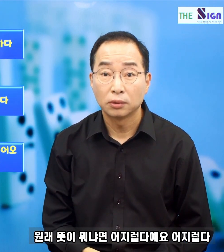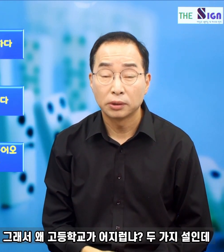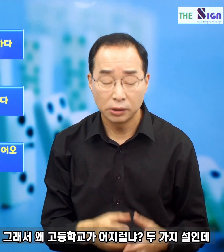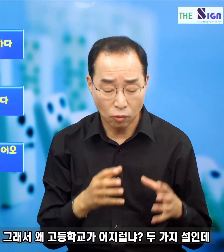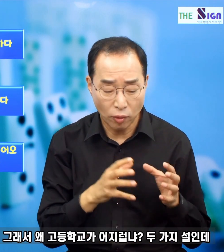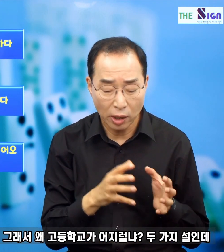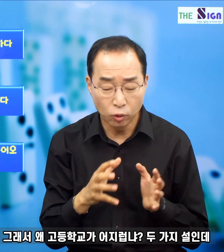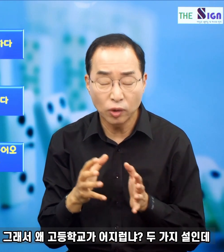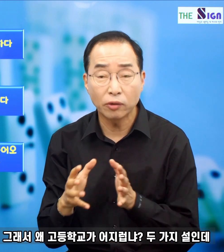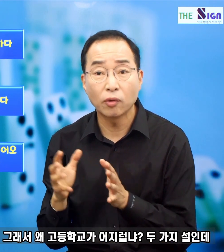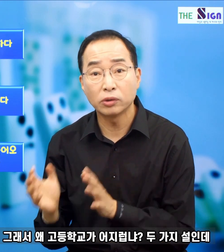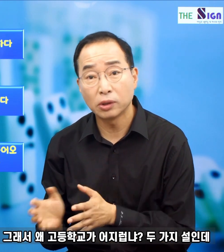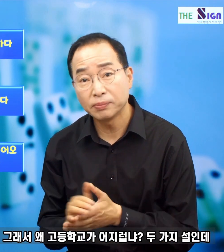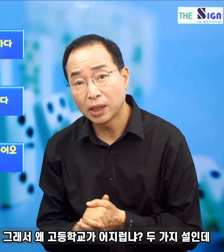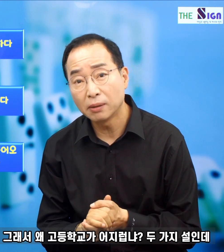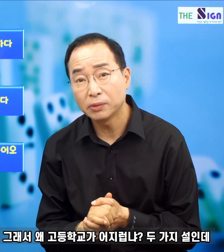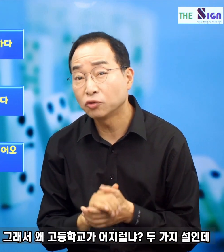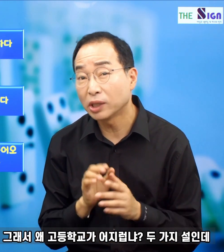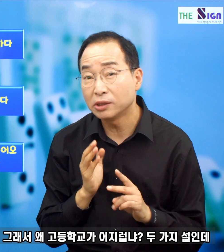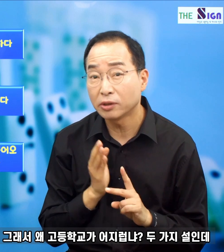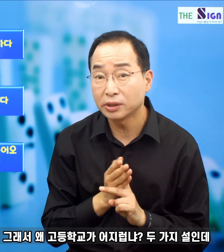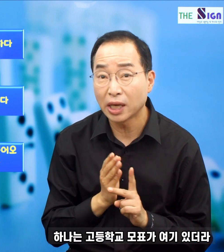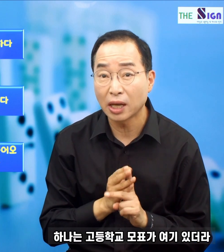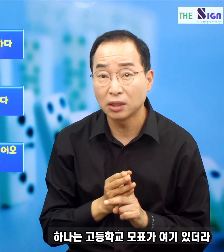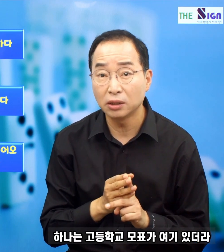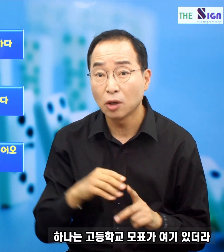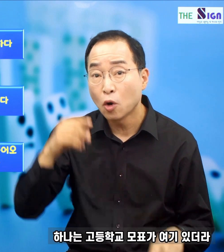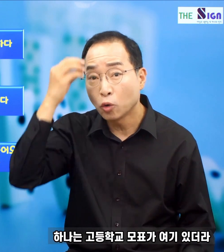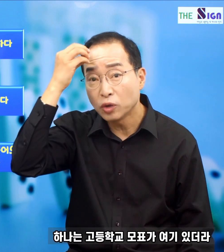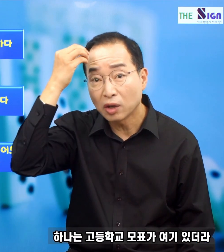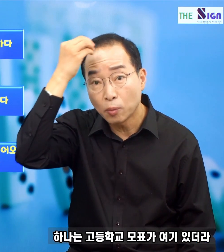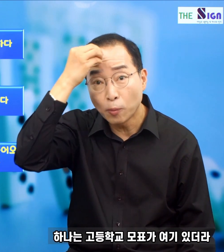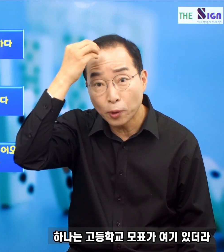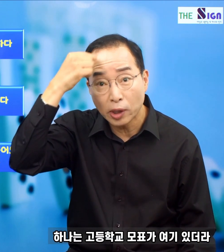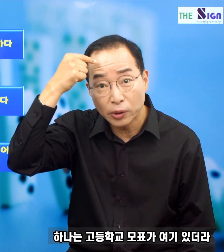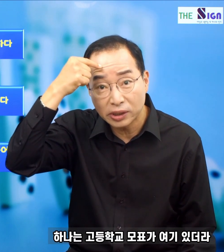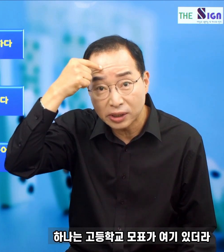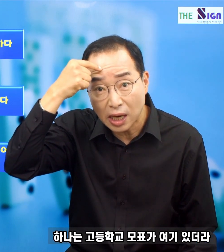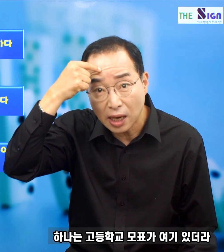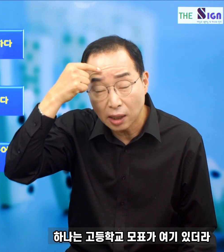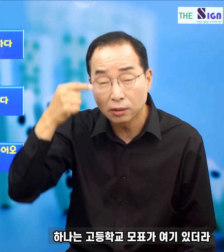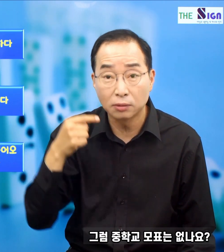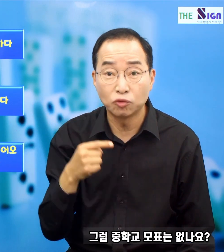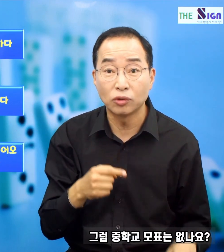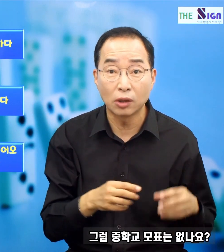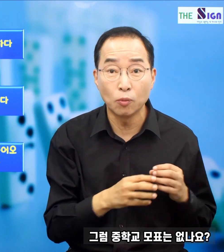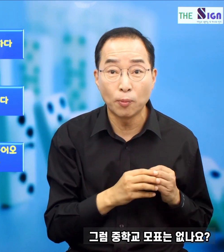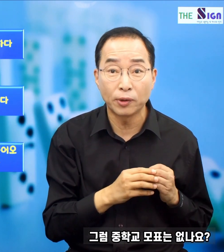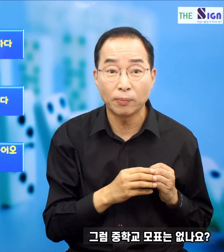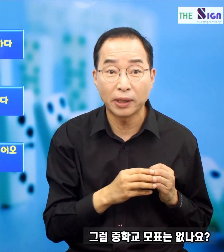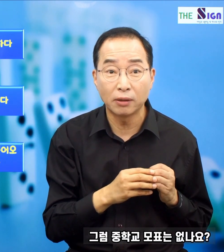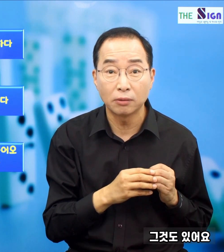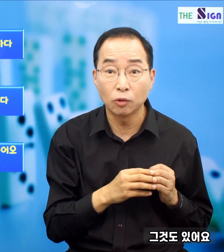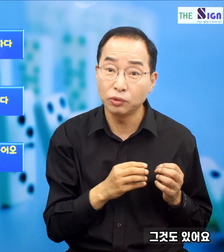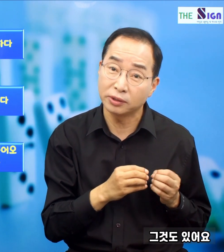그래서 왜 고등학교가 어지럽냐? 뭐 두 가지 설인데 하나는 고등학교 목표가 여기 있더라. 그럼 중학교 목표는 없나요? 그것도 있어요.